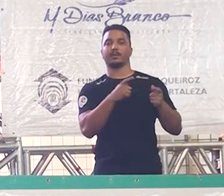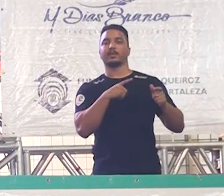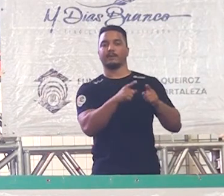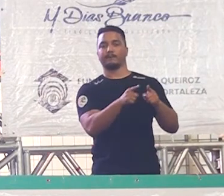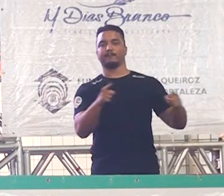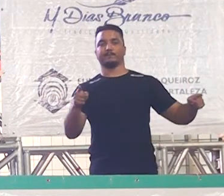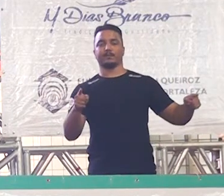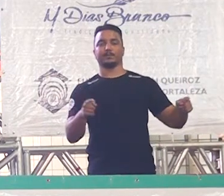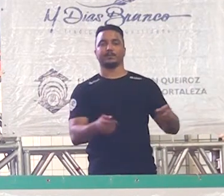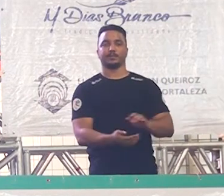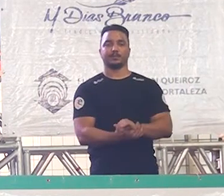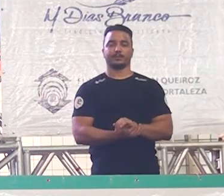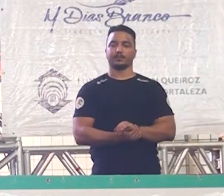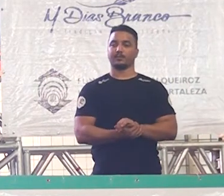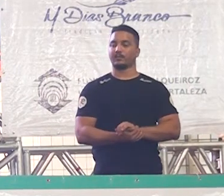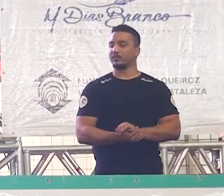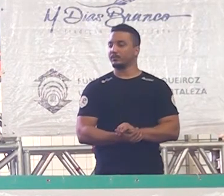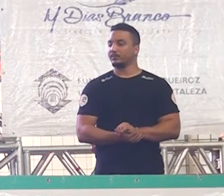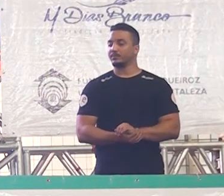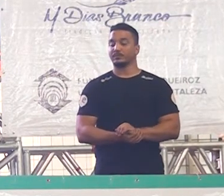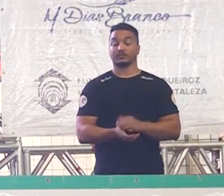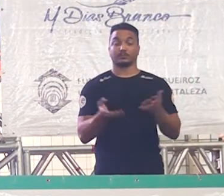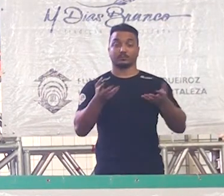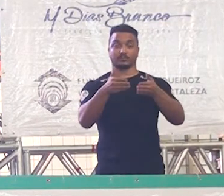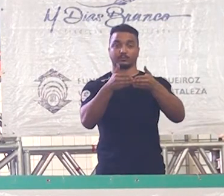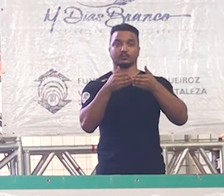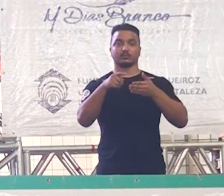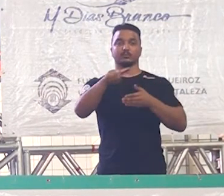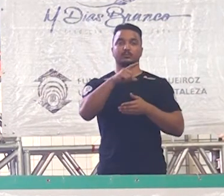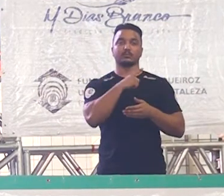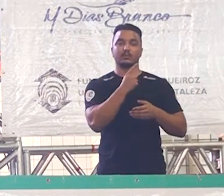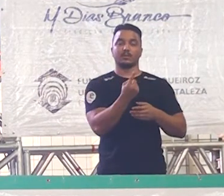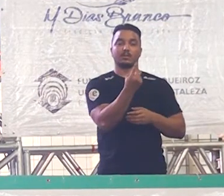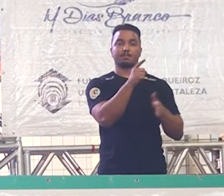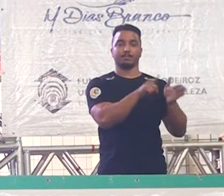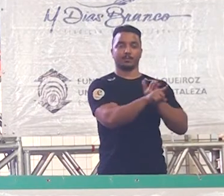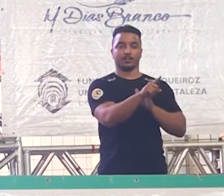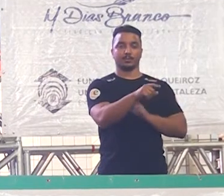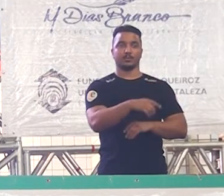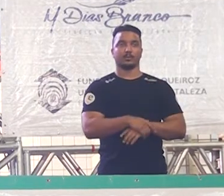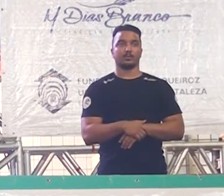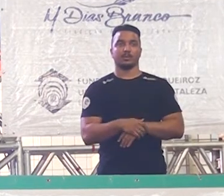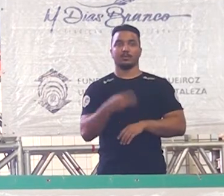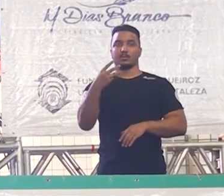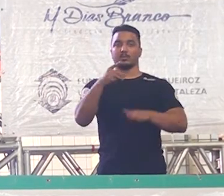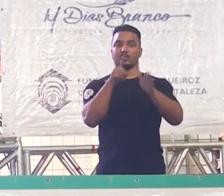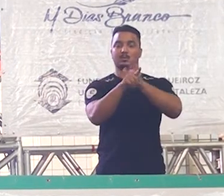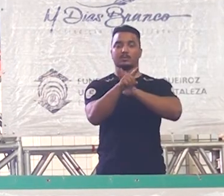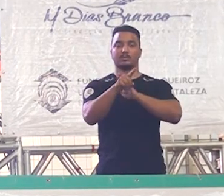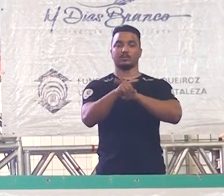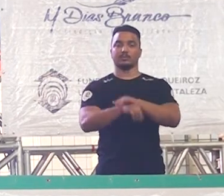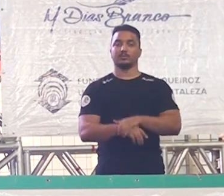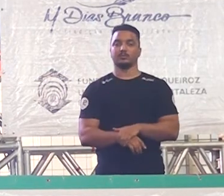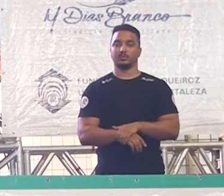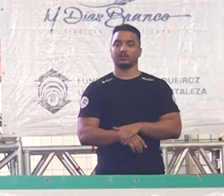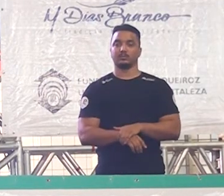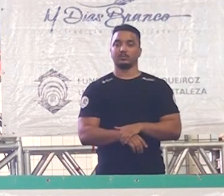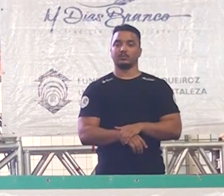aumentando. Eu vou te pedir agora para a gente trabalhar com mais uma questão, por favor. A nossa terceira questão aí.